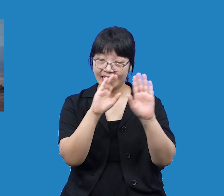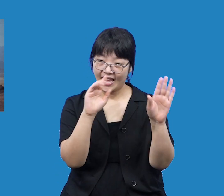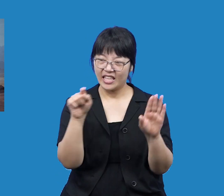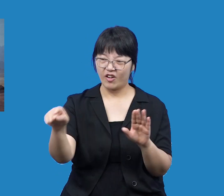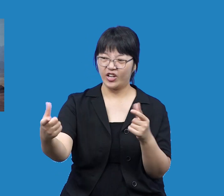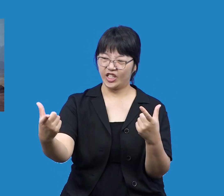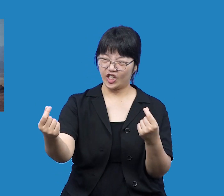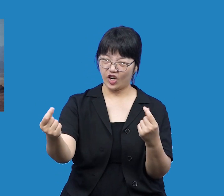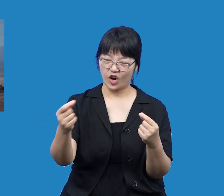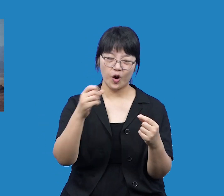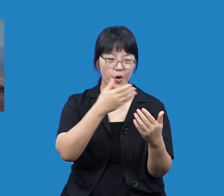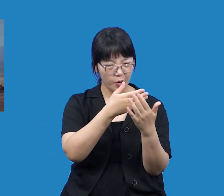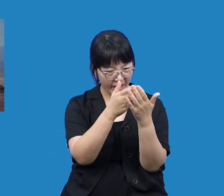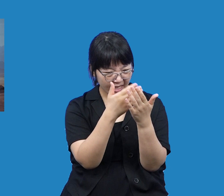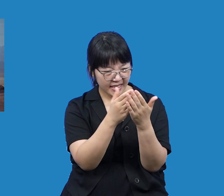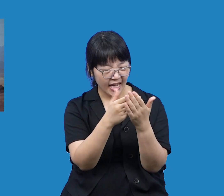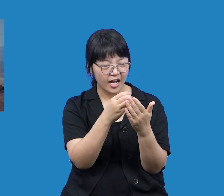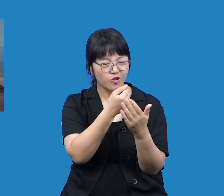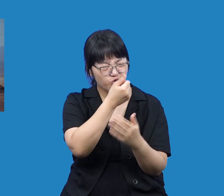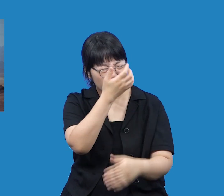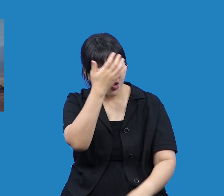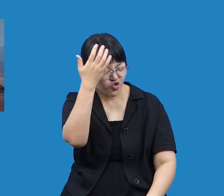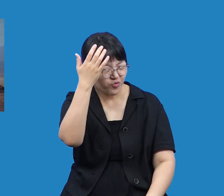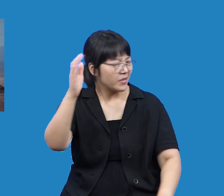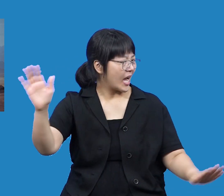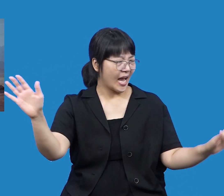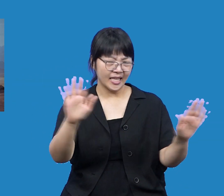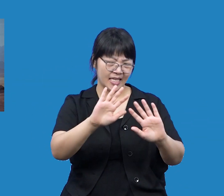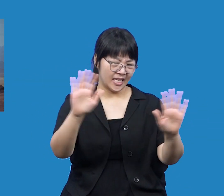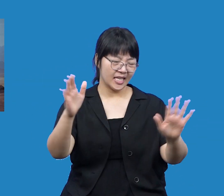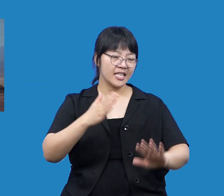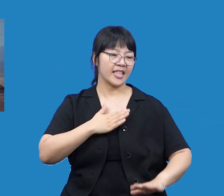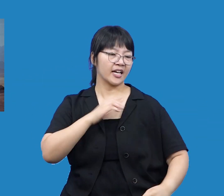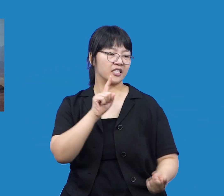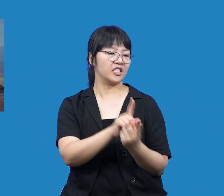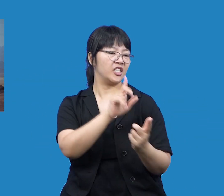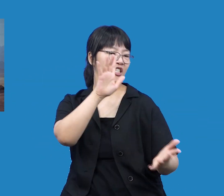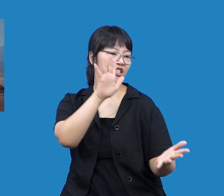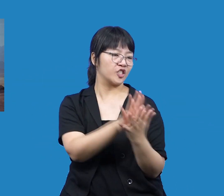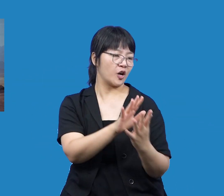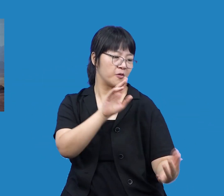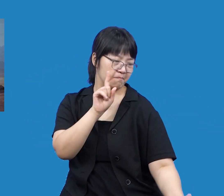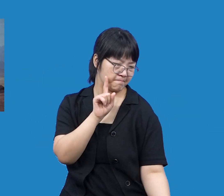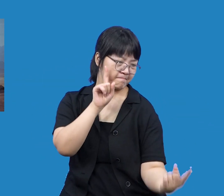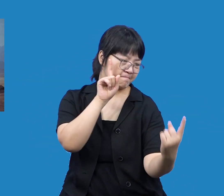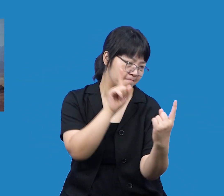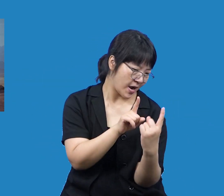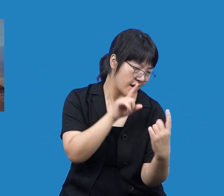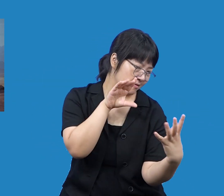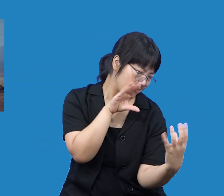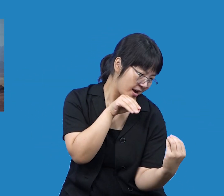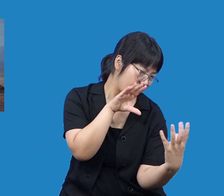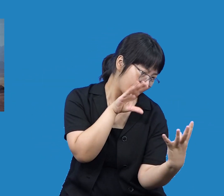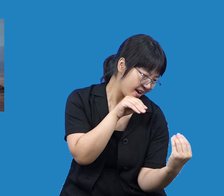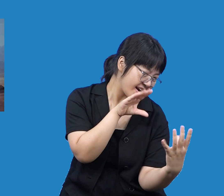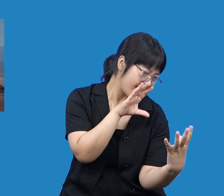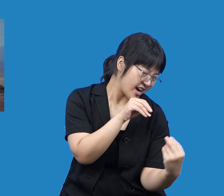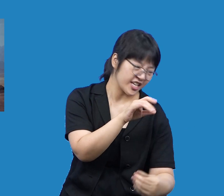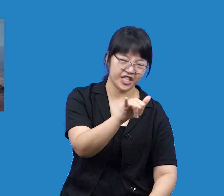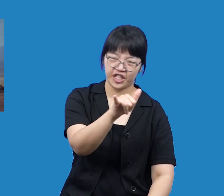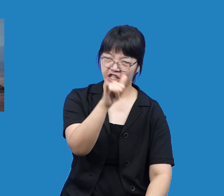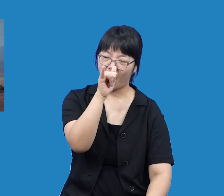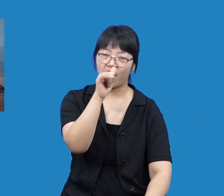아니라 내가 직접 대면하여 내 뜻을 알리는 특별한 내 종이다 이 말이에요.